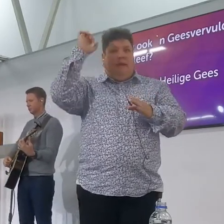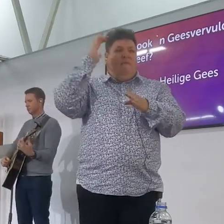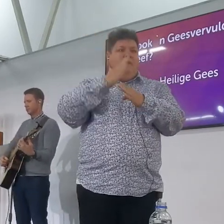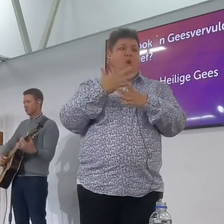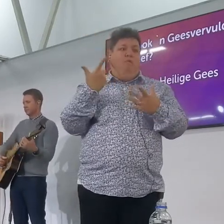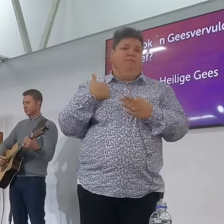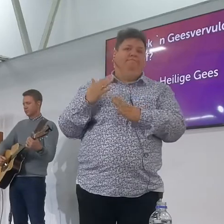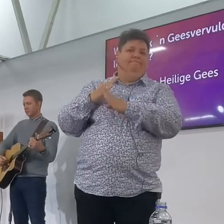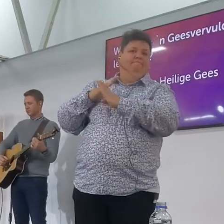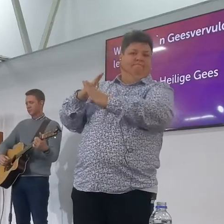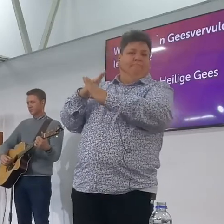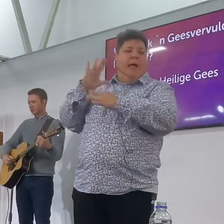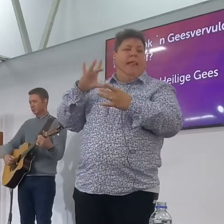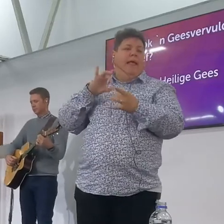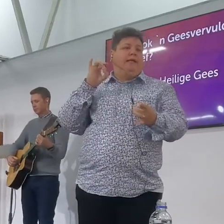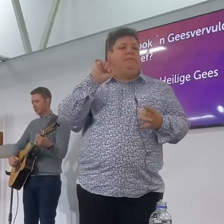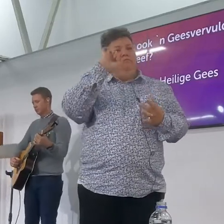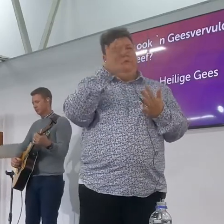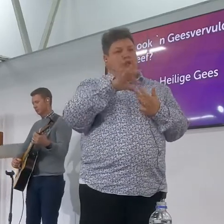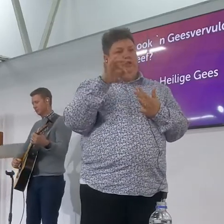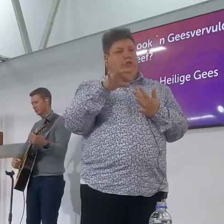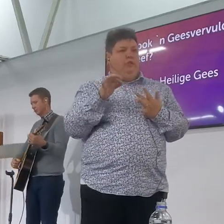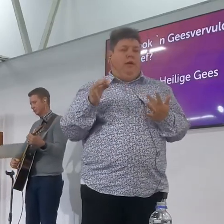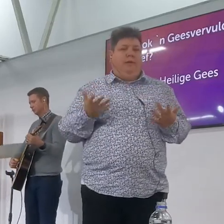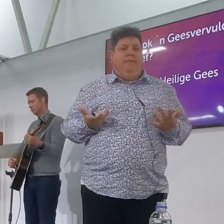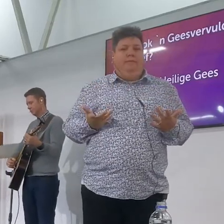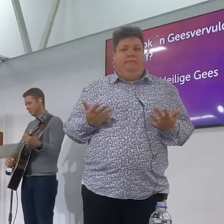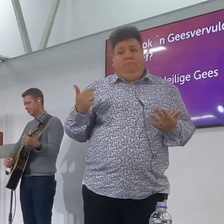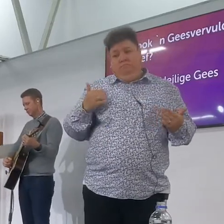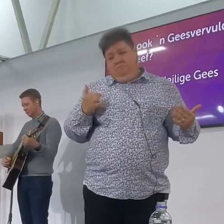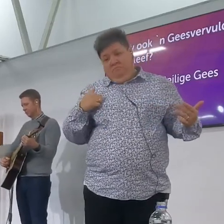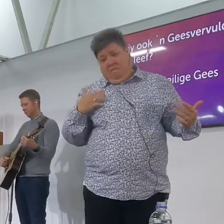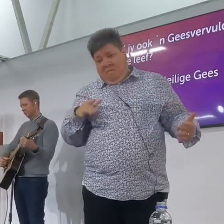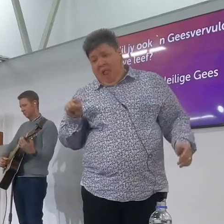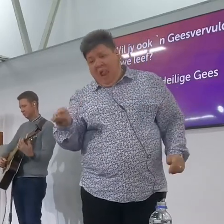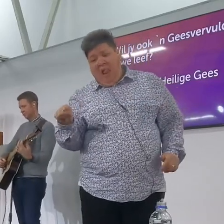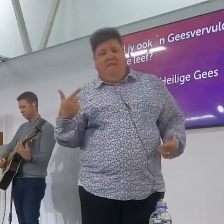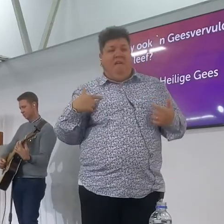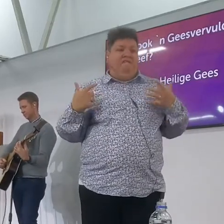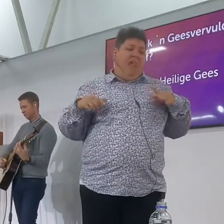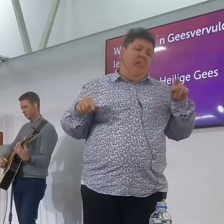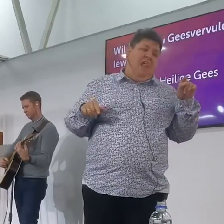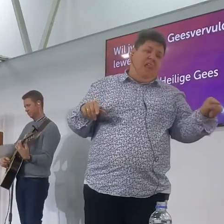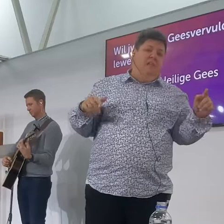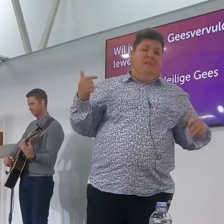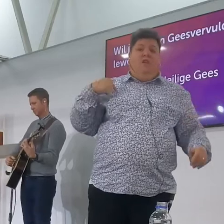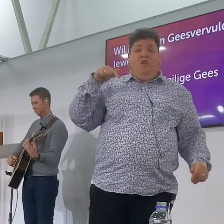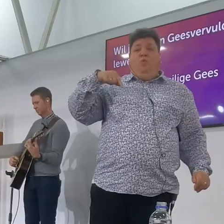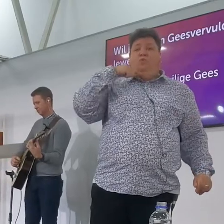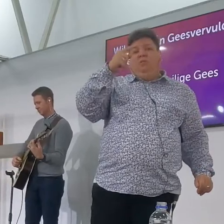Heilige Gees. En al twee daai goed is in my beheer. Ek kan dit nou ophou, ek kan nou stop en sê, Here,